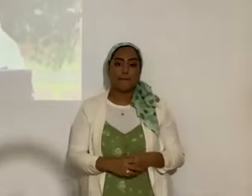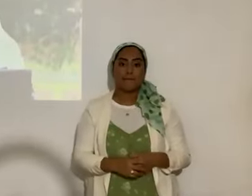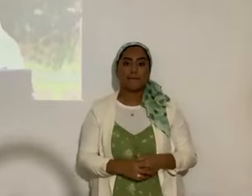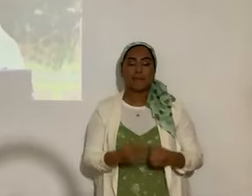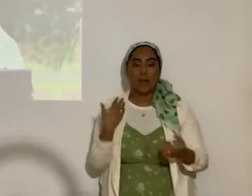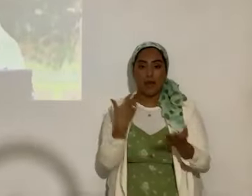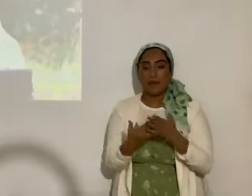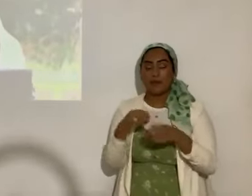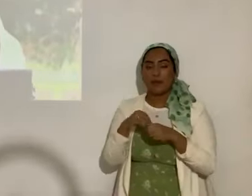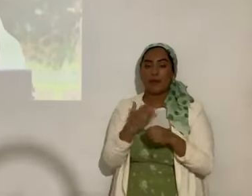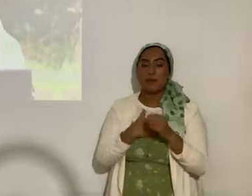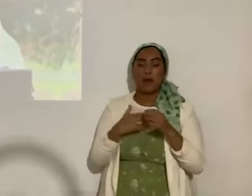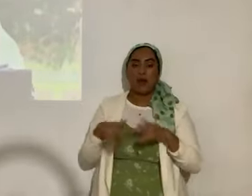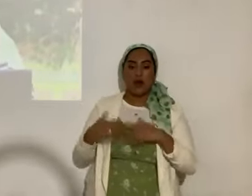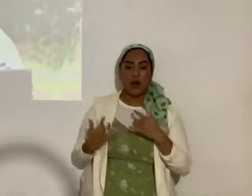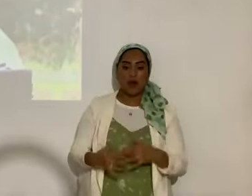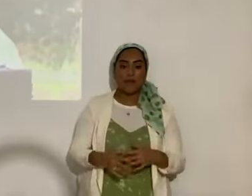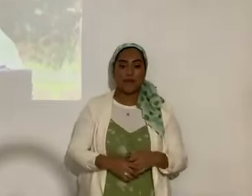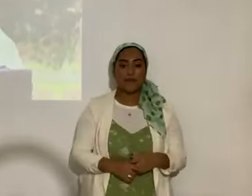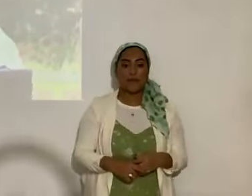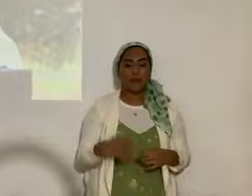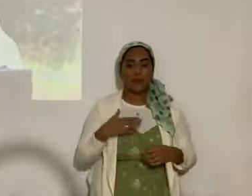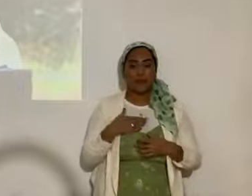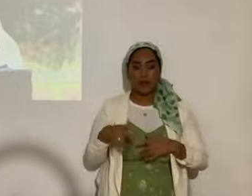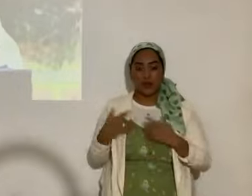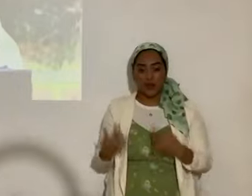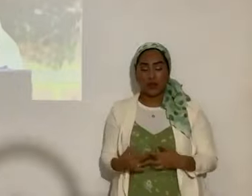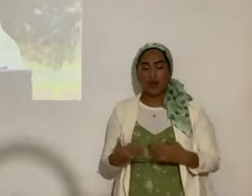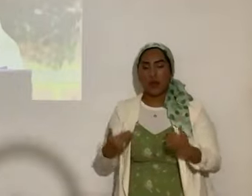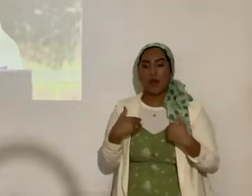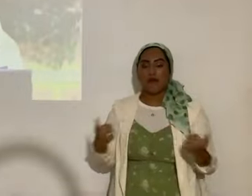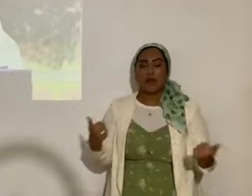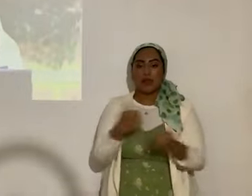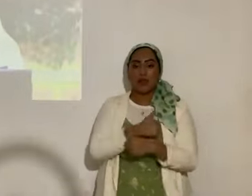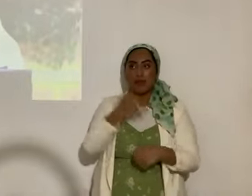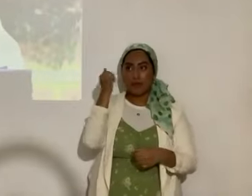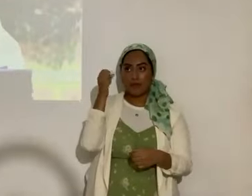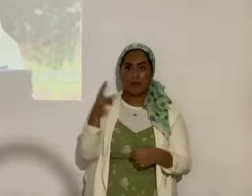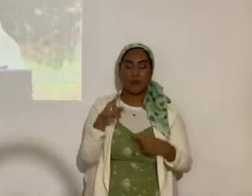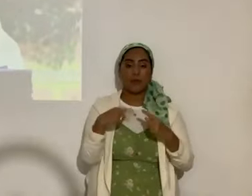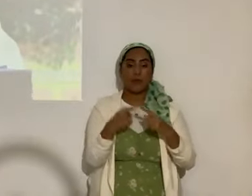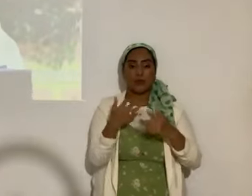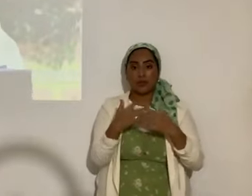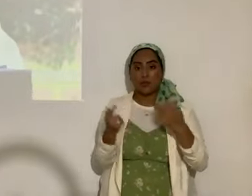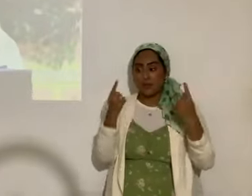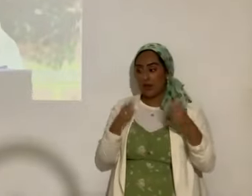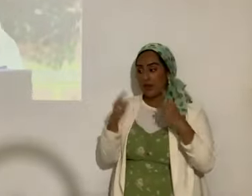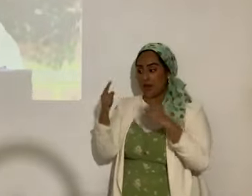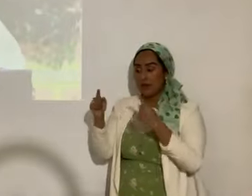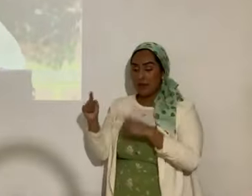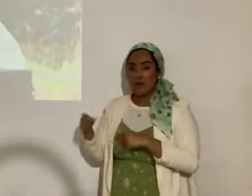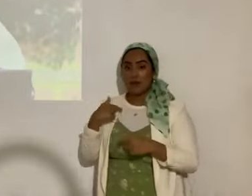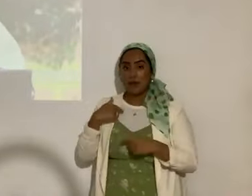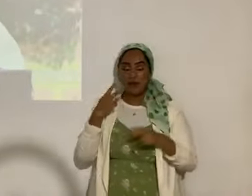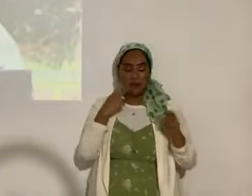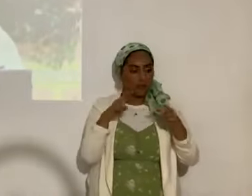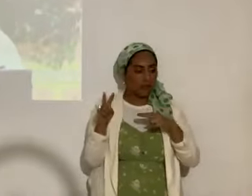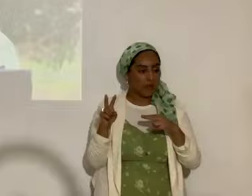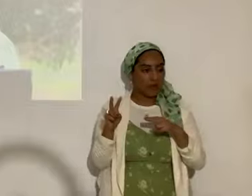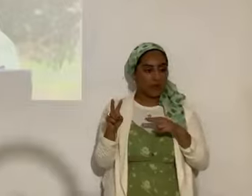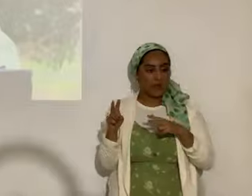están escritos en mi corazón y en mi corazón está el amor de yashua y cuando algo se presenta nosotros volteamos la